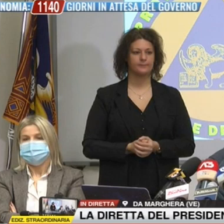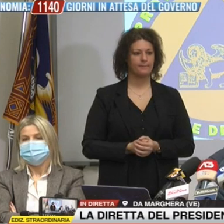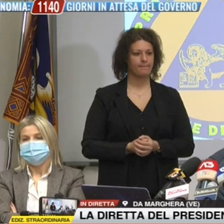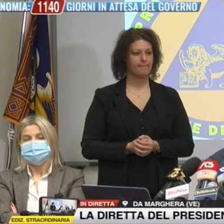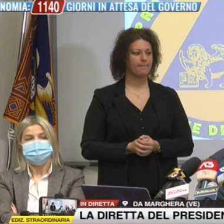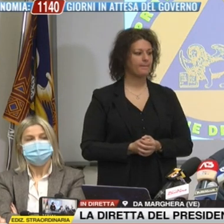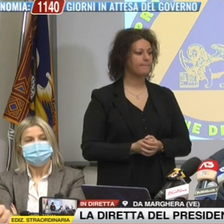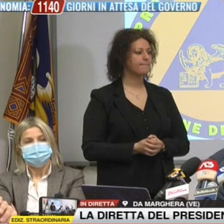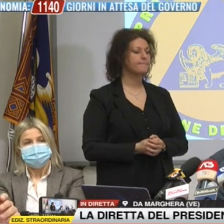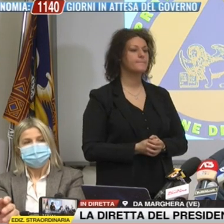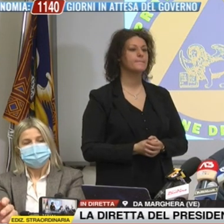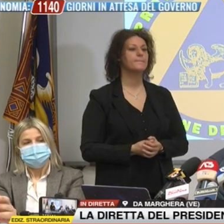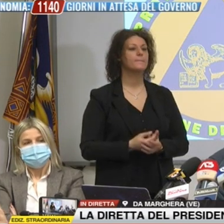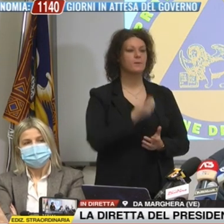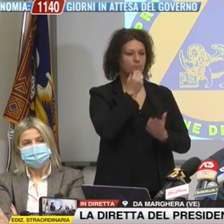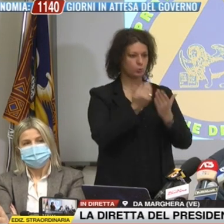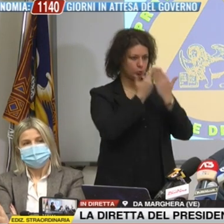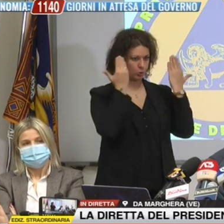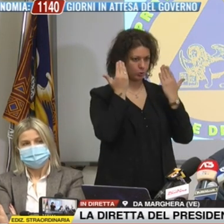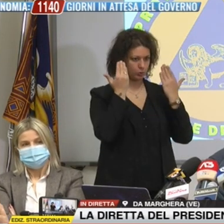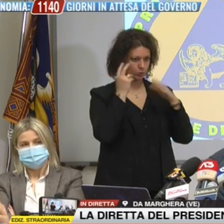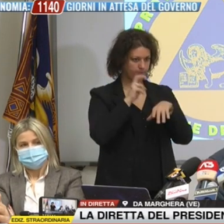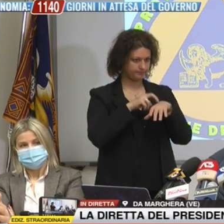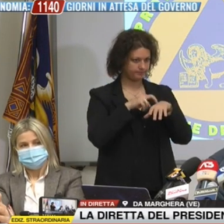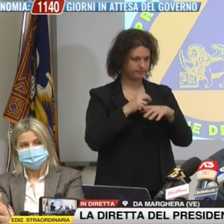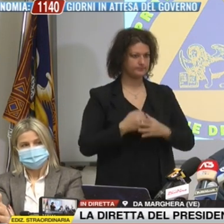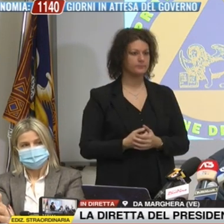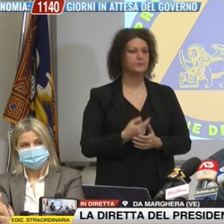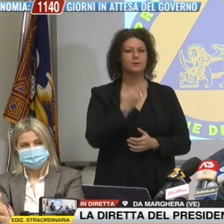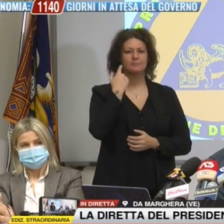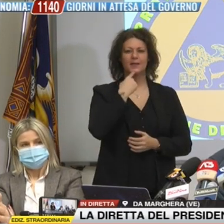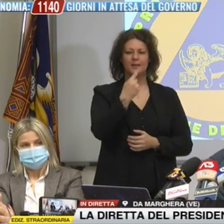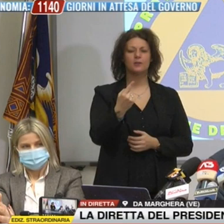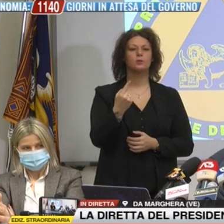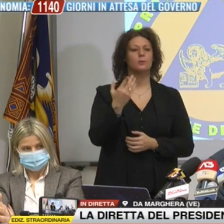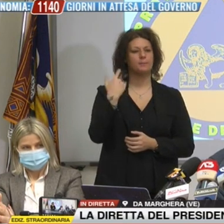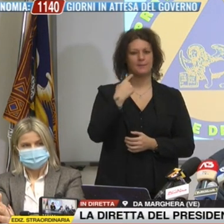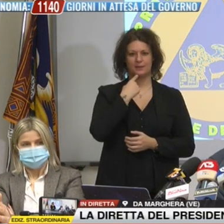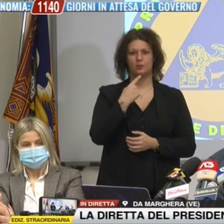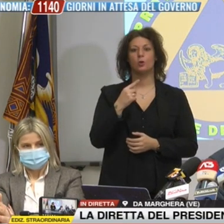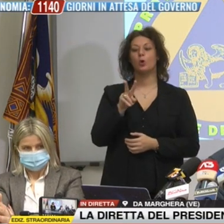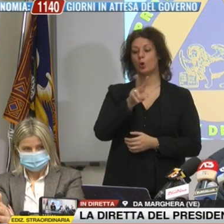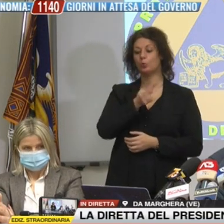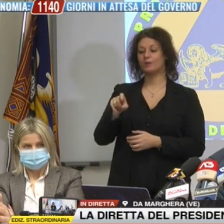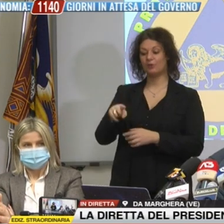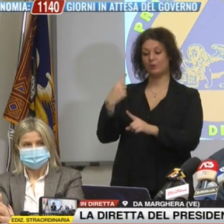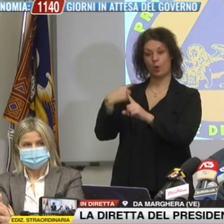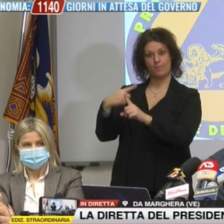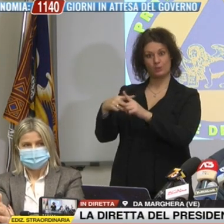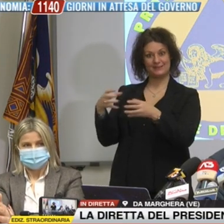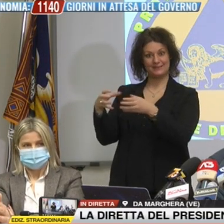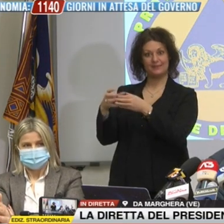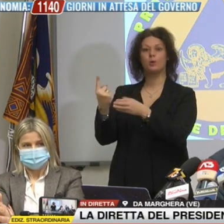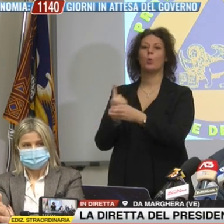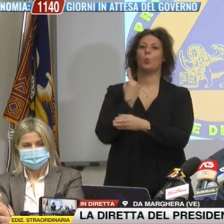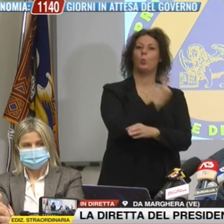Grazie, buongiorno dottore. Allora, lei ci diceva che ogni 200 contagiati c'è un ingresso in terapia intensiva. Esatto.